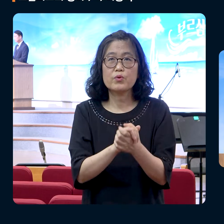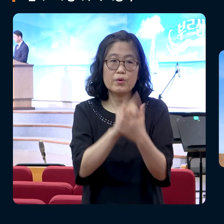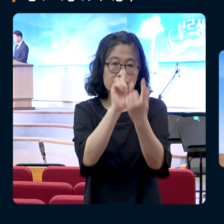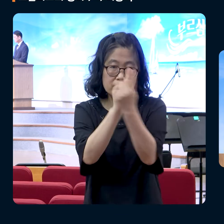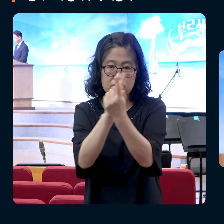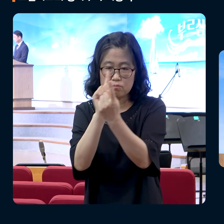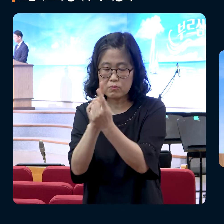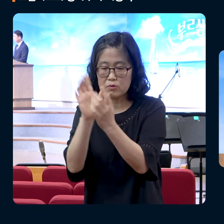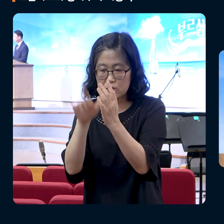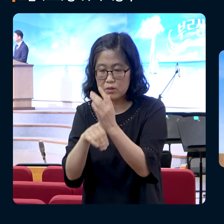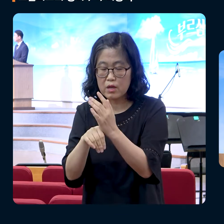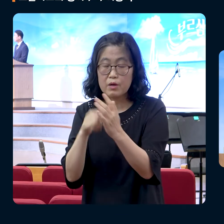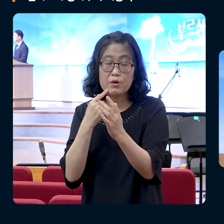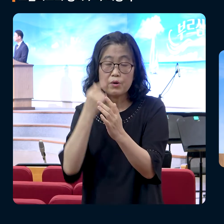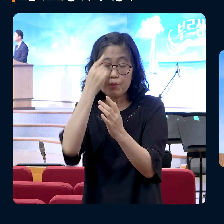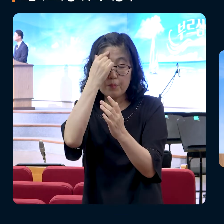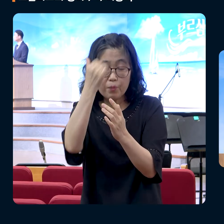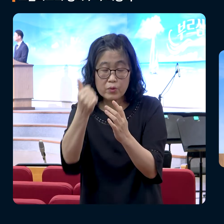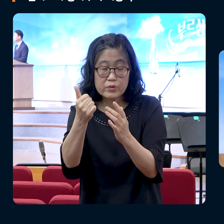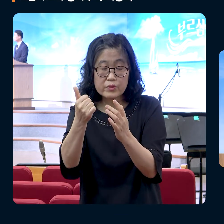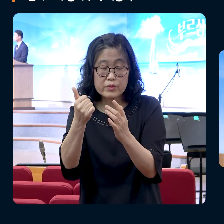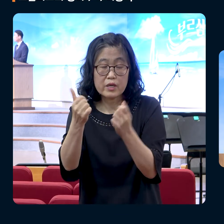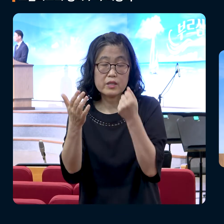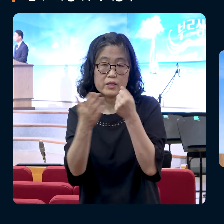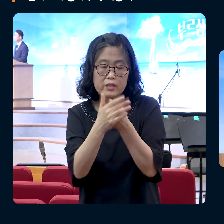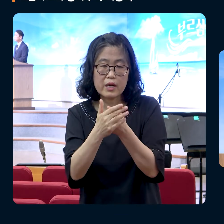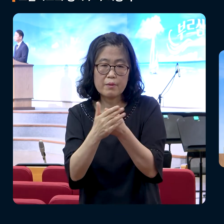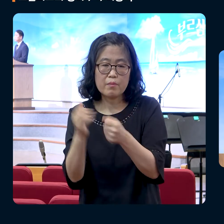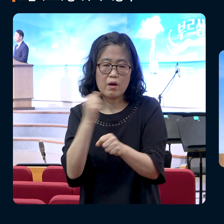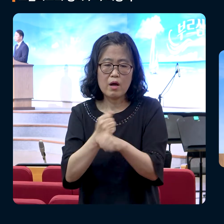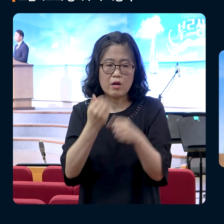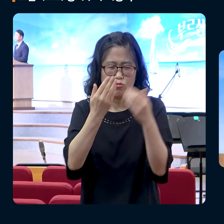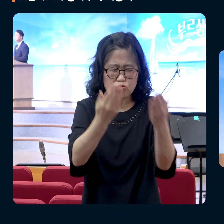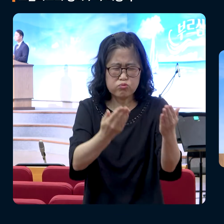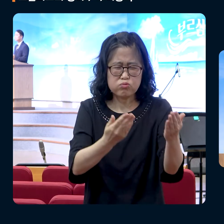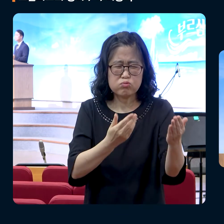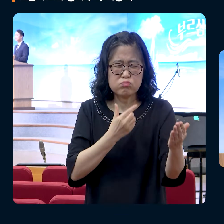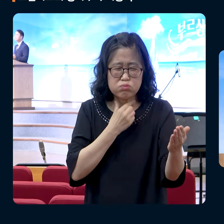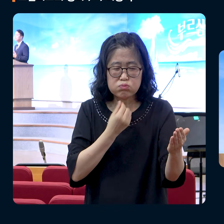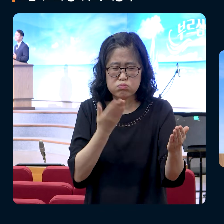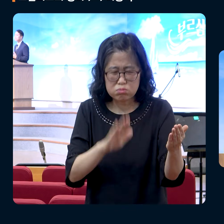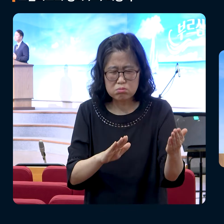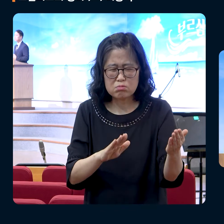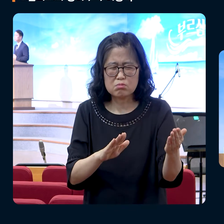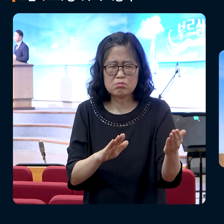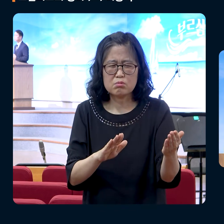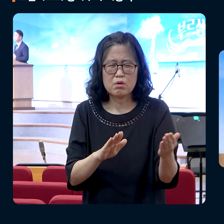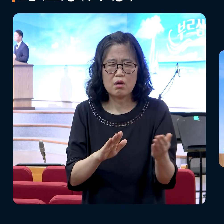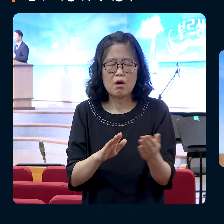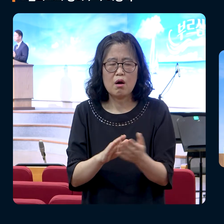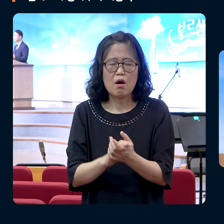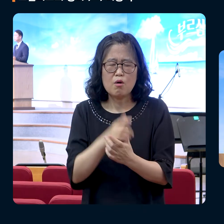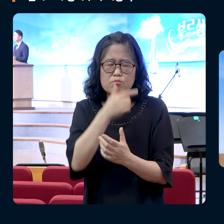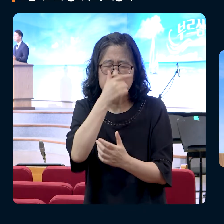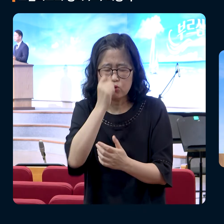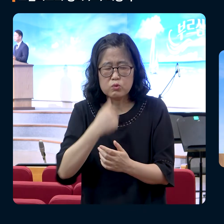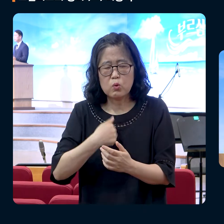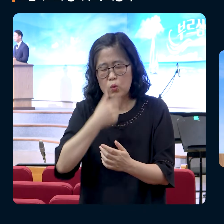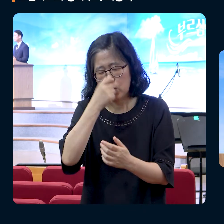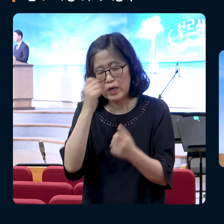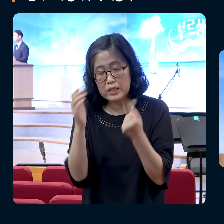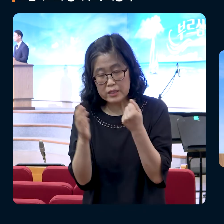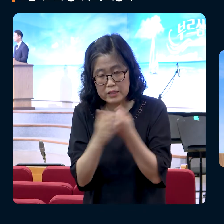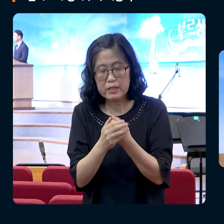제가 목사로서 무엇인가 해드릴 수 있는 것들이 없고 참 그런 마음을 가지니까 너무 그분들을